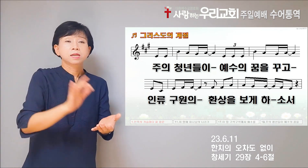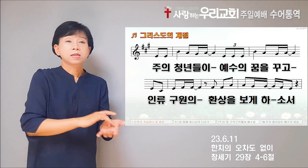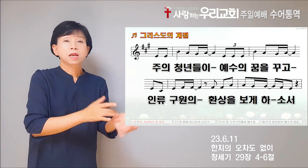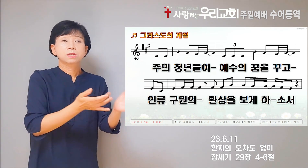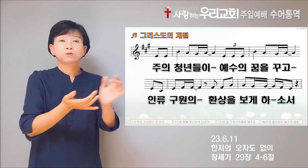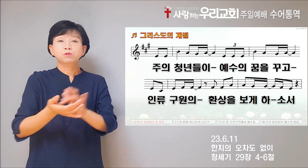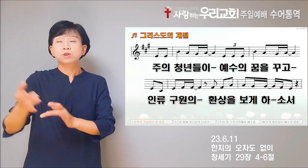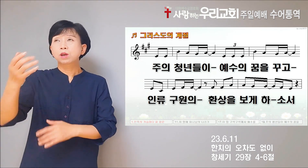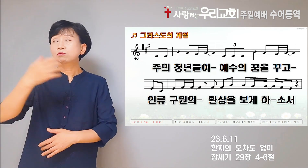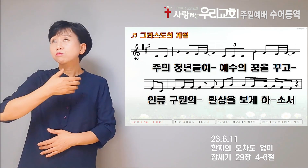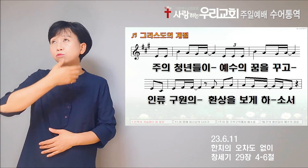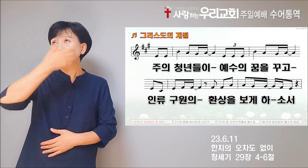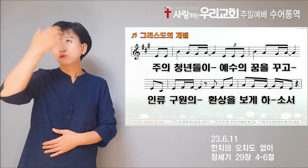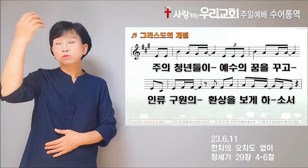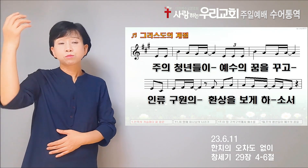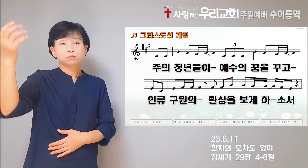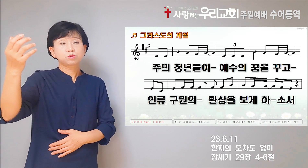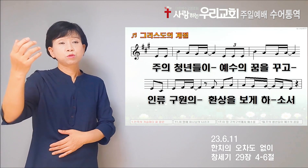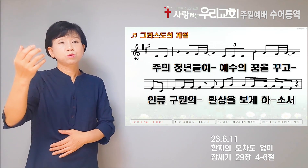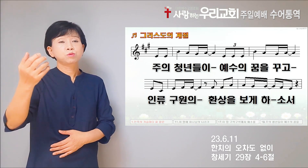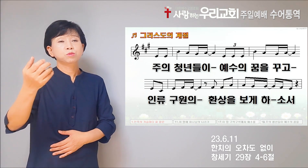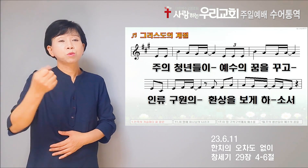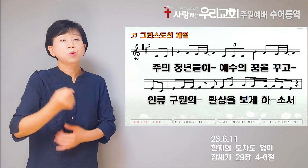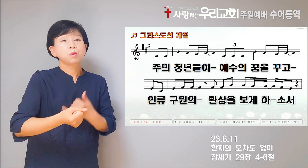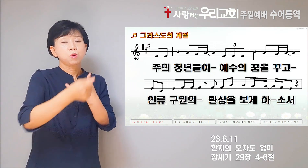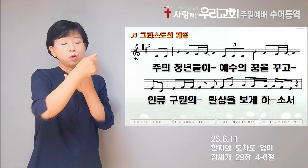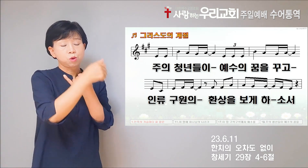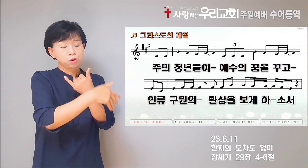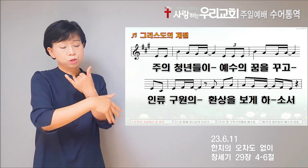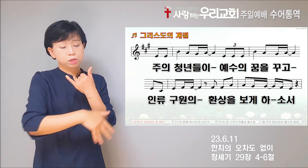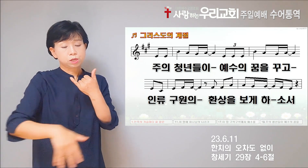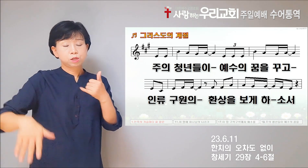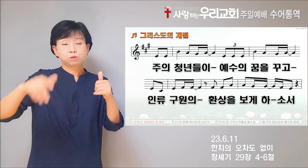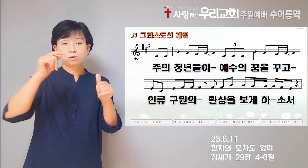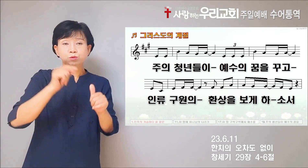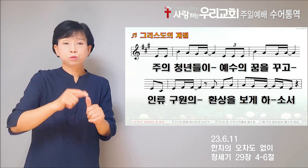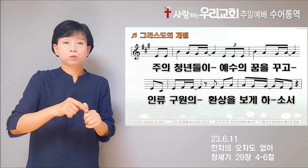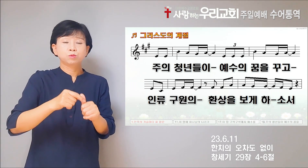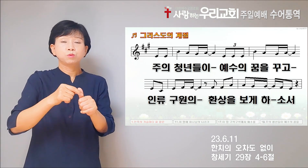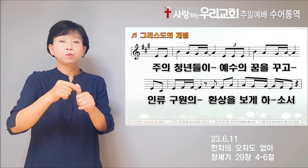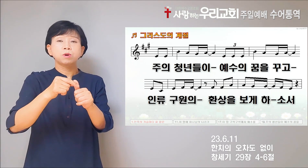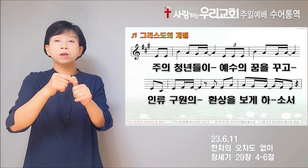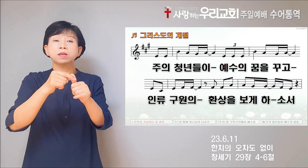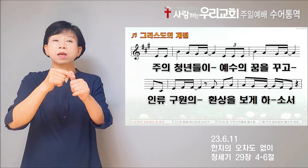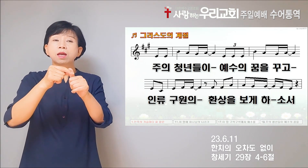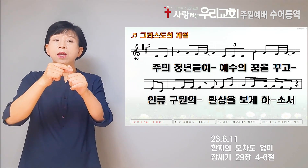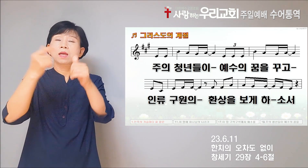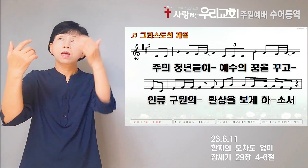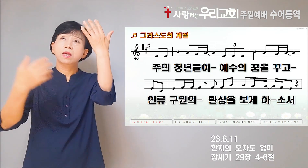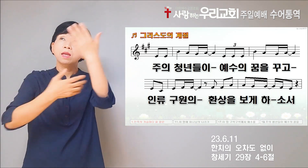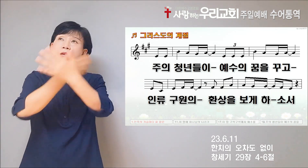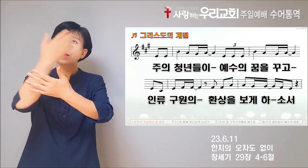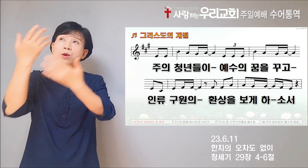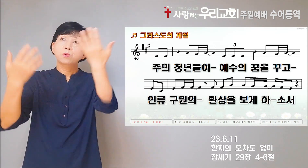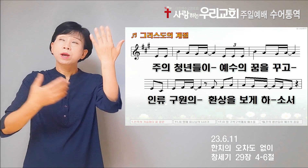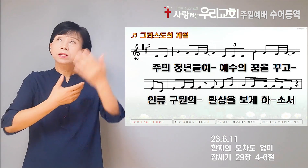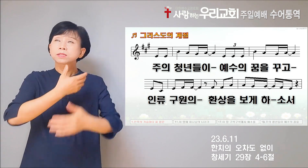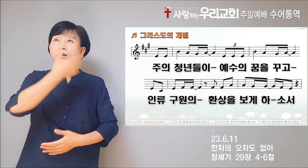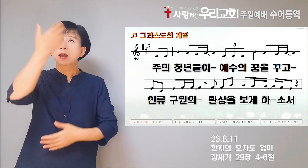청년들이 예수의 꿈을 꾸고 인류